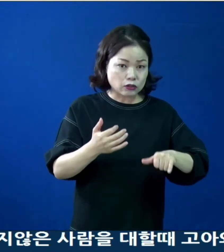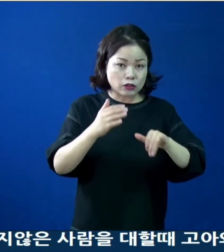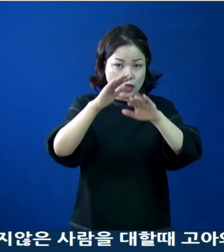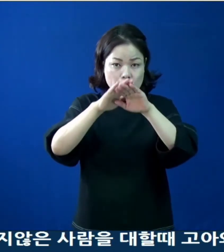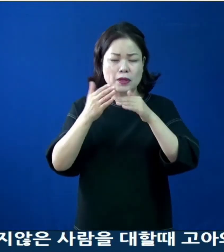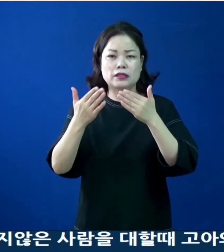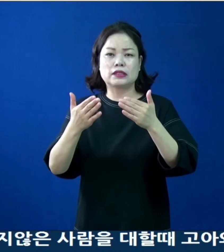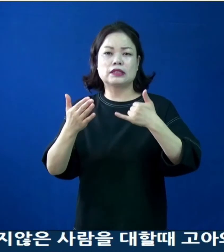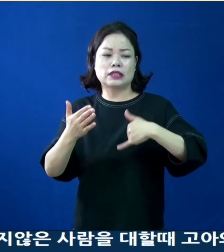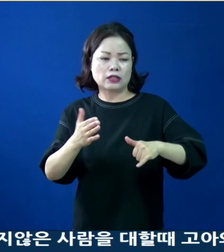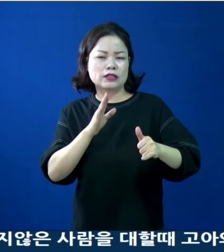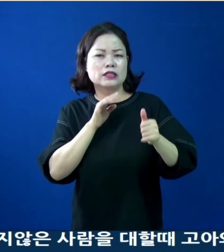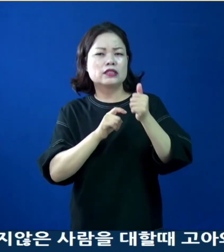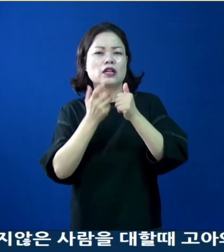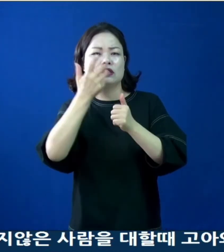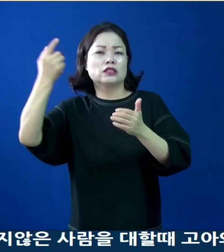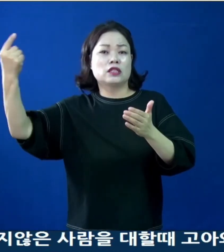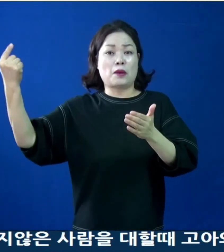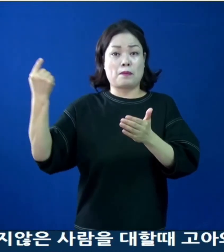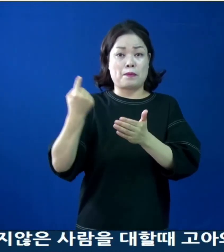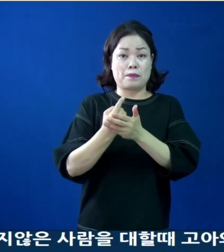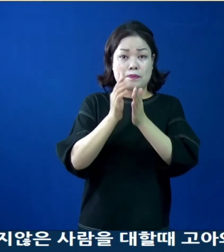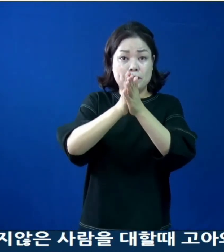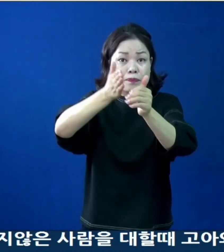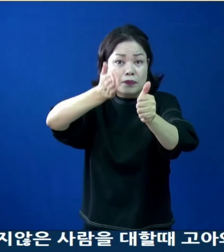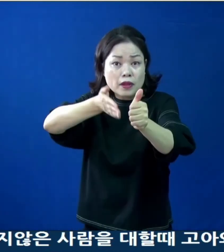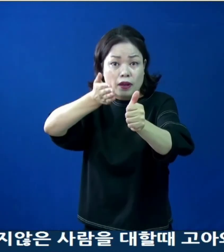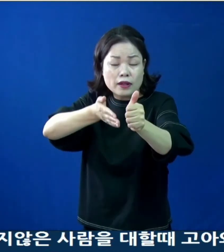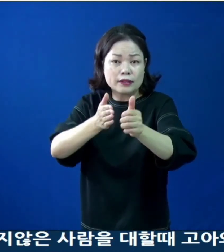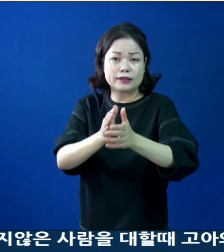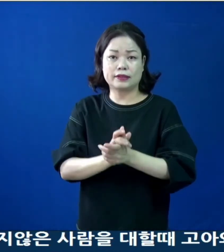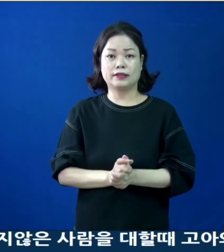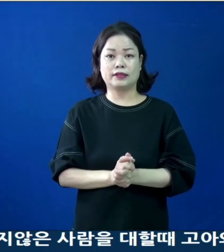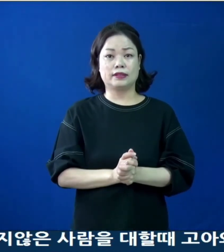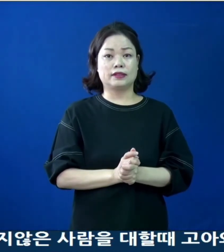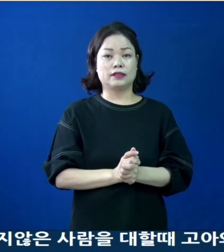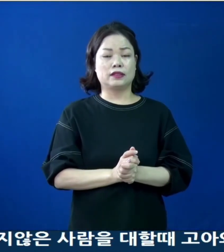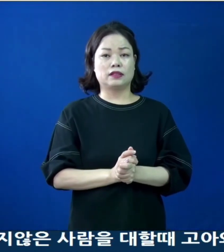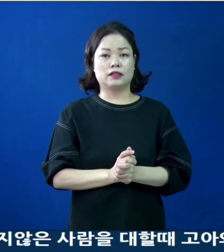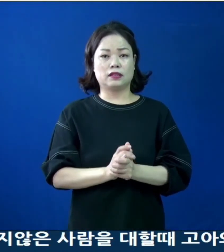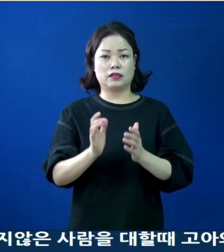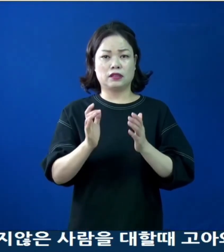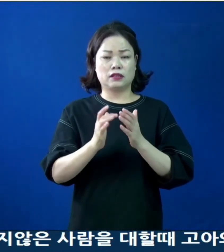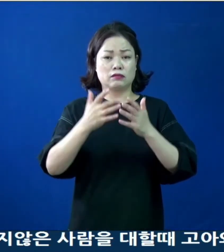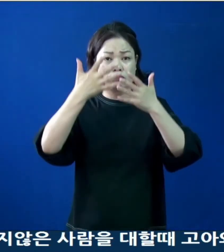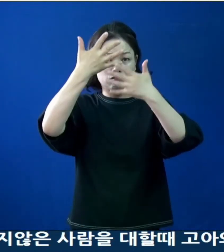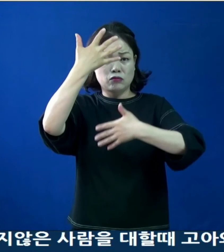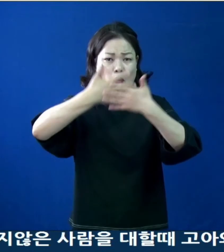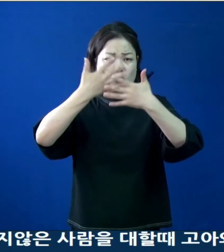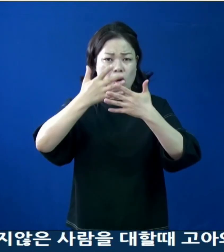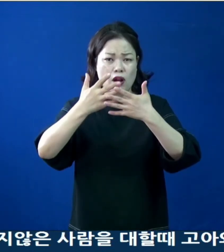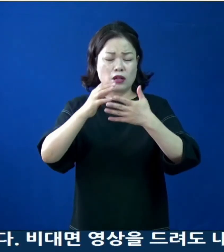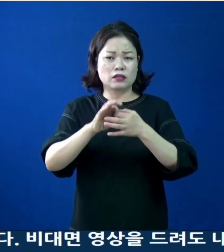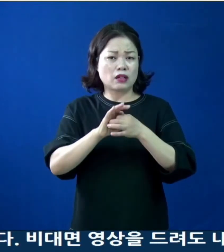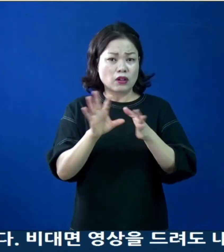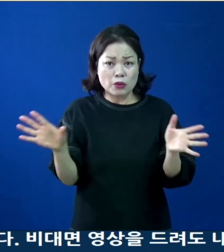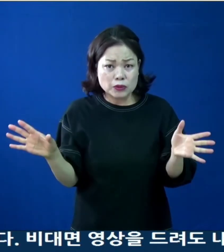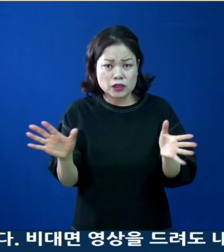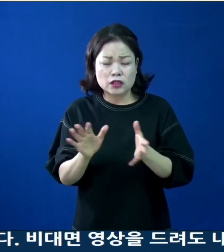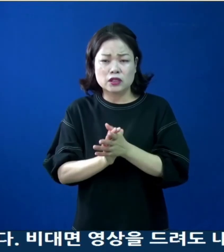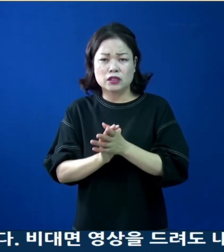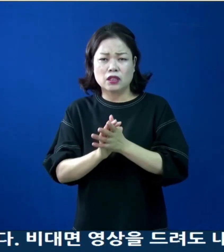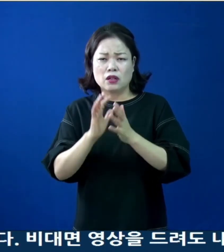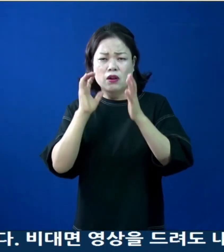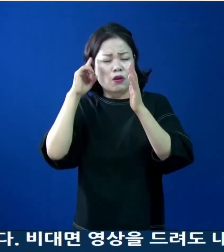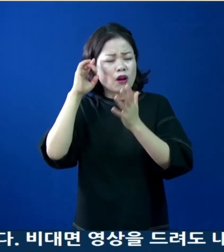이 자녀에게도 진리의 영이 임할 수 있기를 기도하실 수 있기를 간절히 소망합니다. 온라인, 오프라인 상관없이, 팬데믹과 가치관의